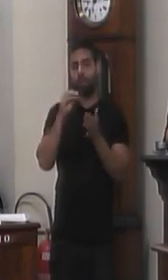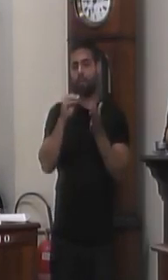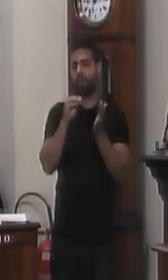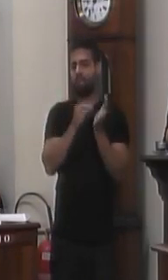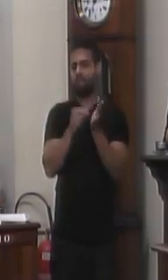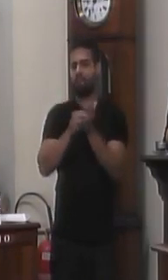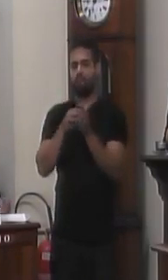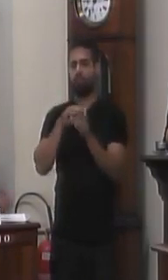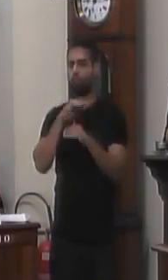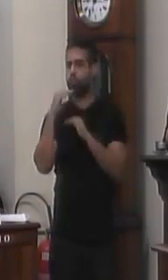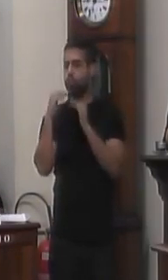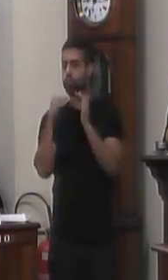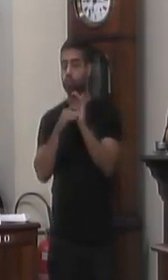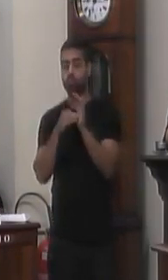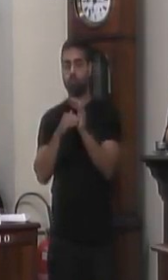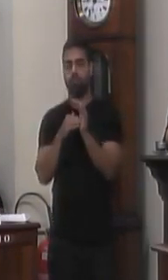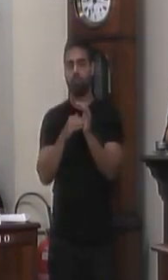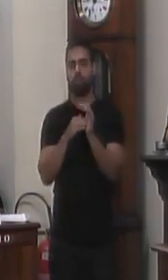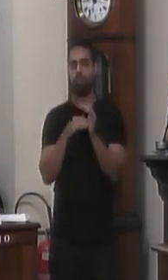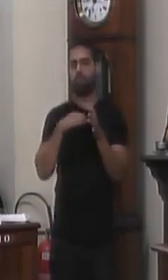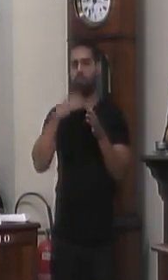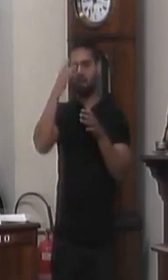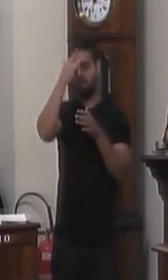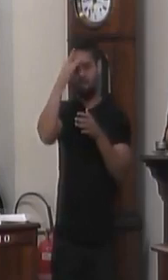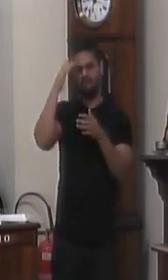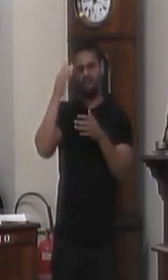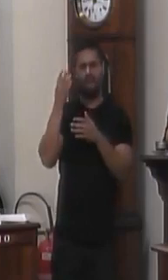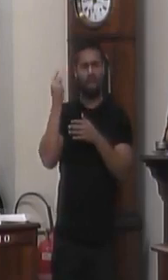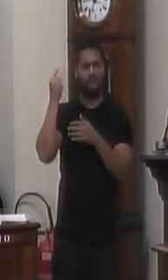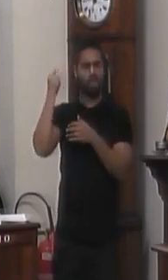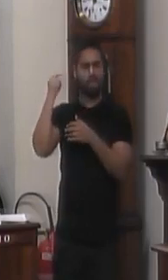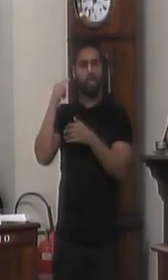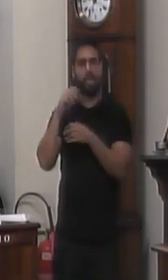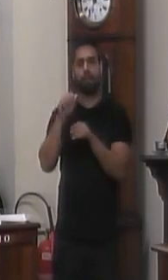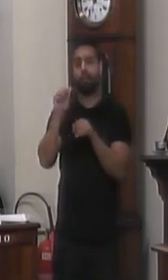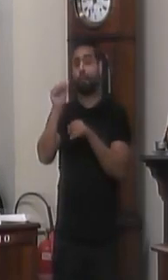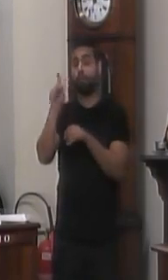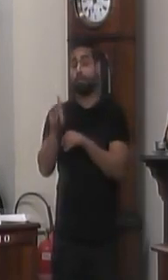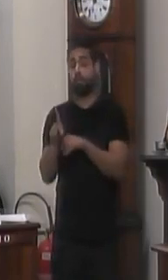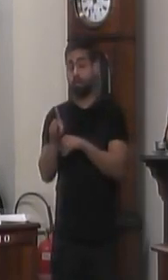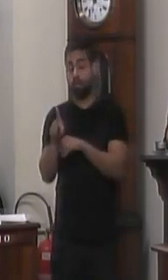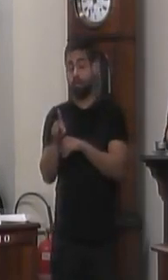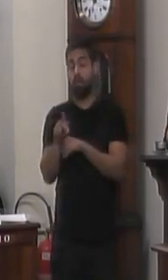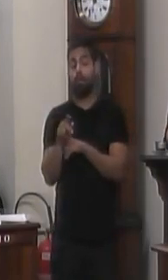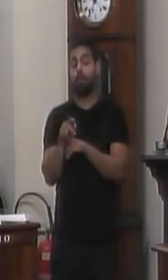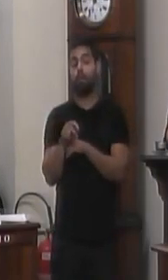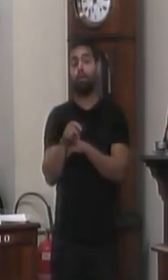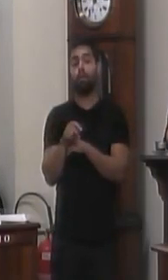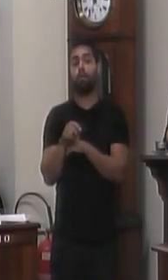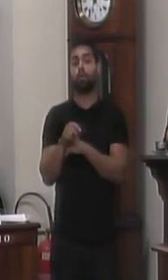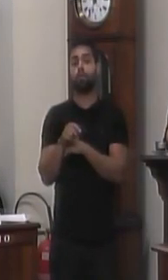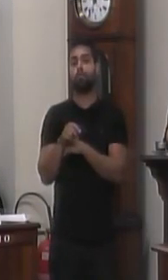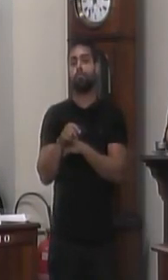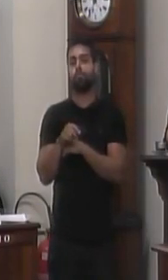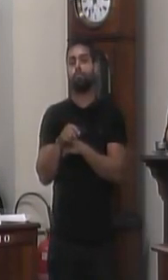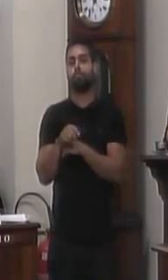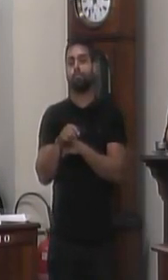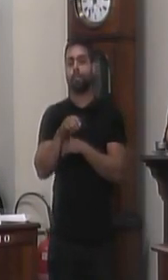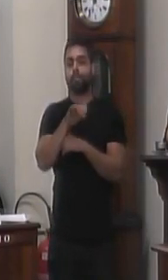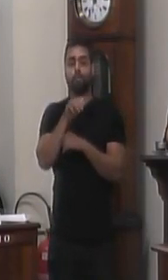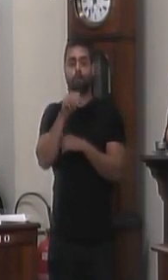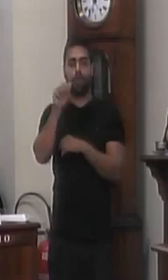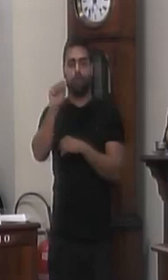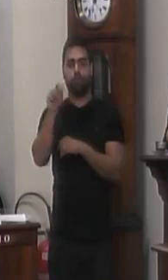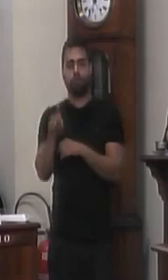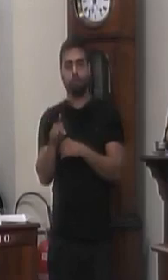geral, né? É muito servidor antigo, tem muito servidor aposentando, e assim, quando